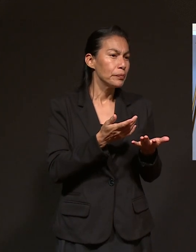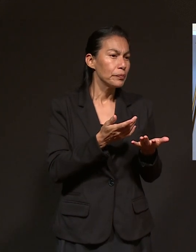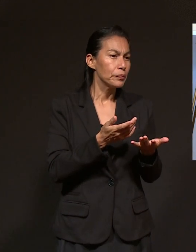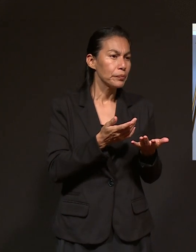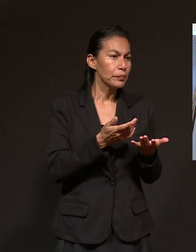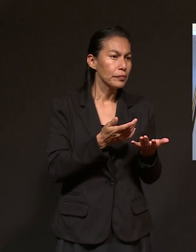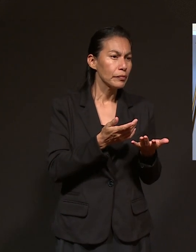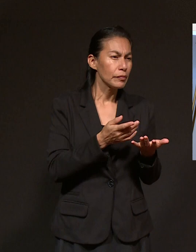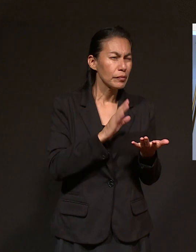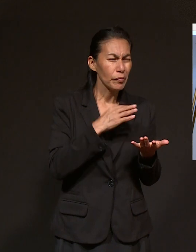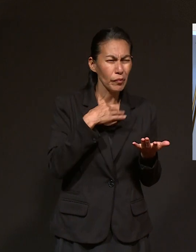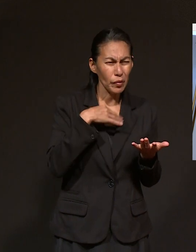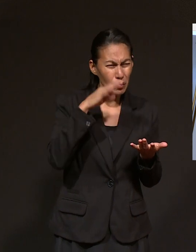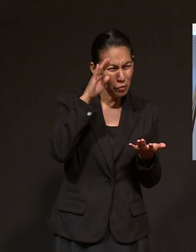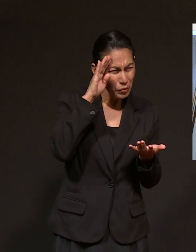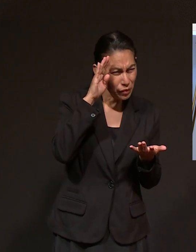esposo.